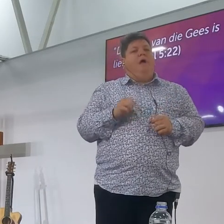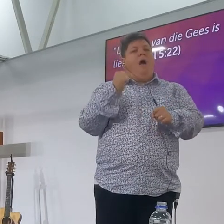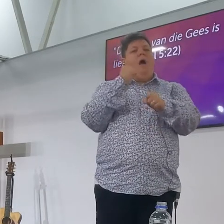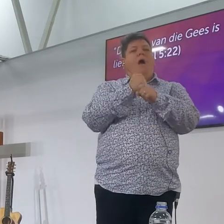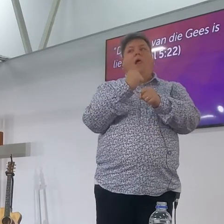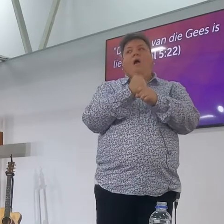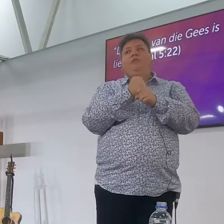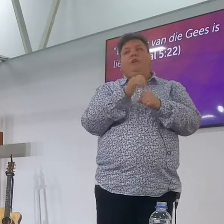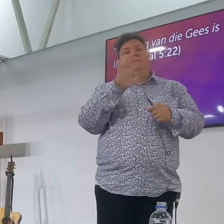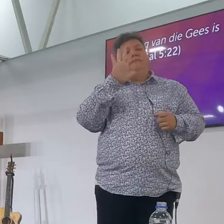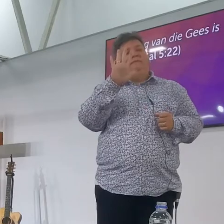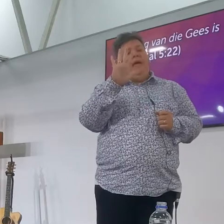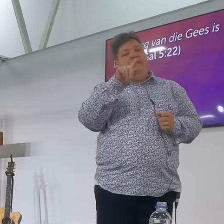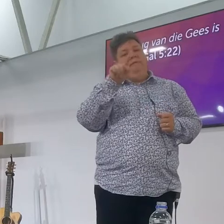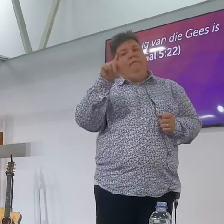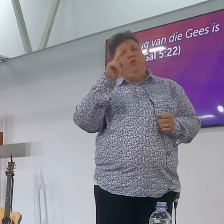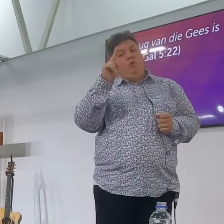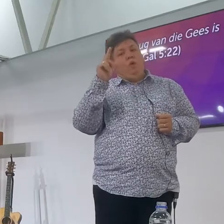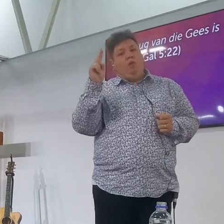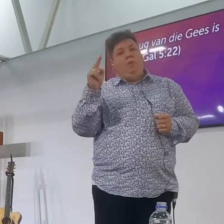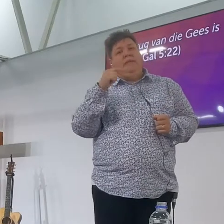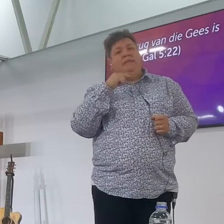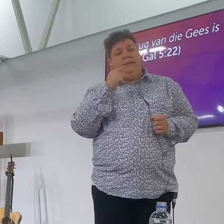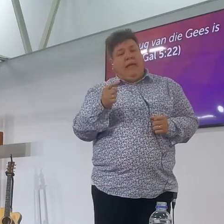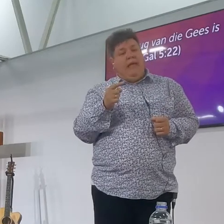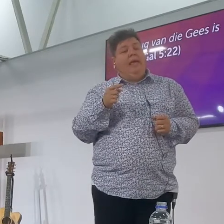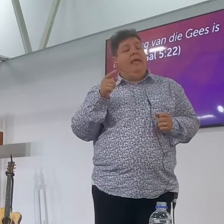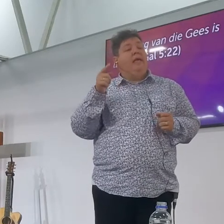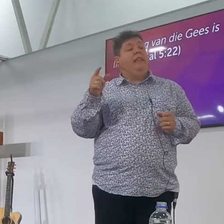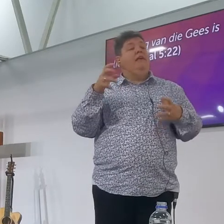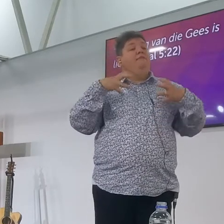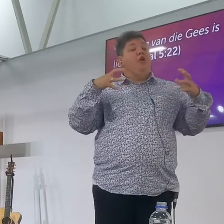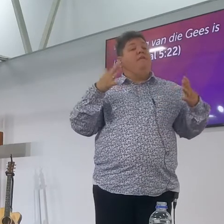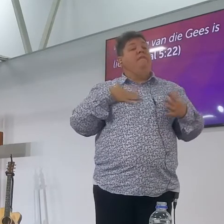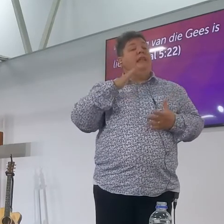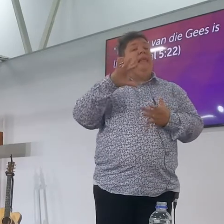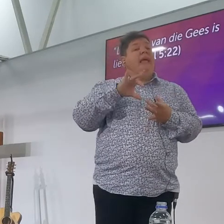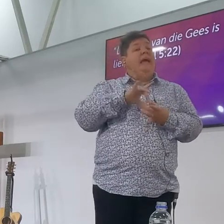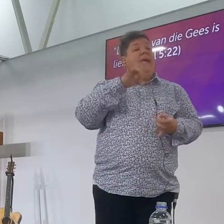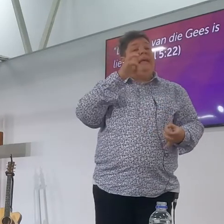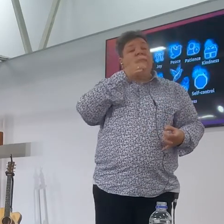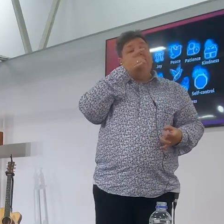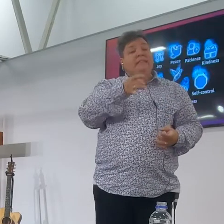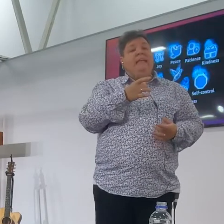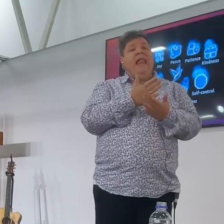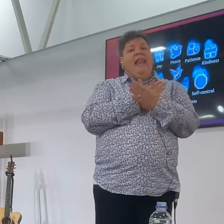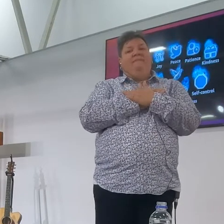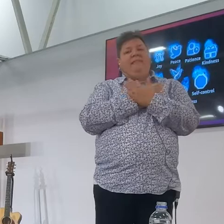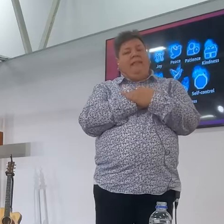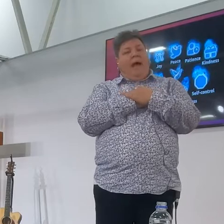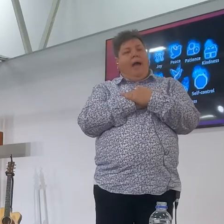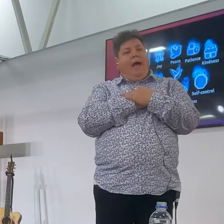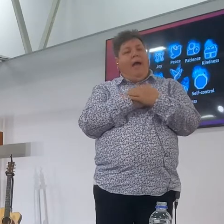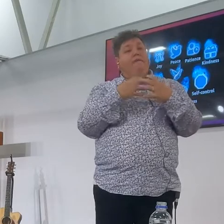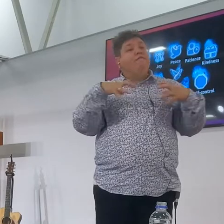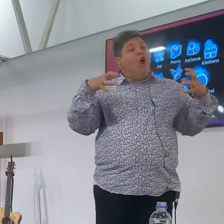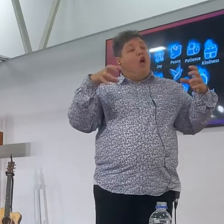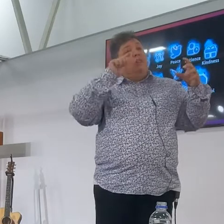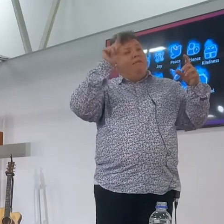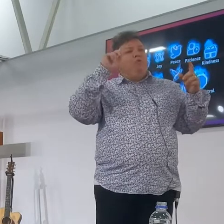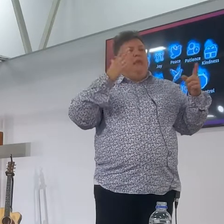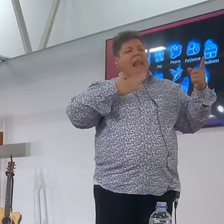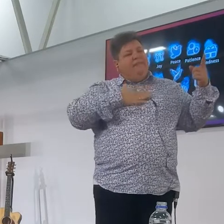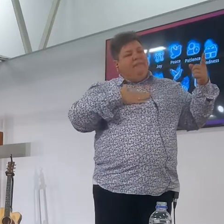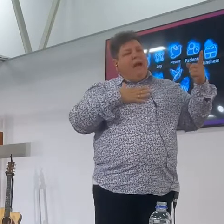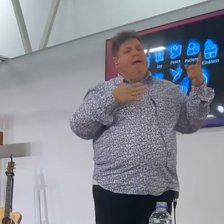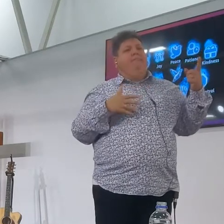22, die vrug van die Gees is is liefde. Die vrug van die Gees is liefde. Nou, ek gaan nie nou in